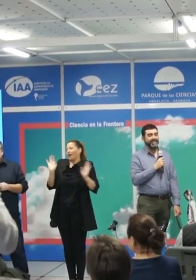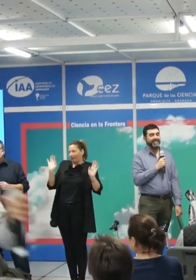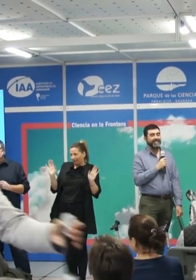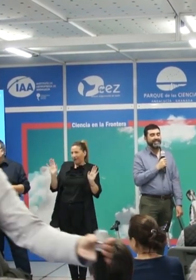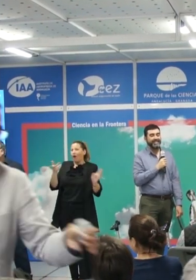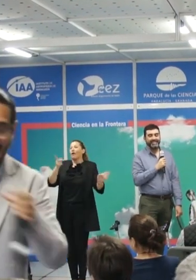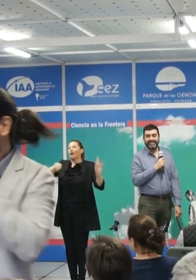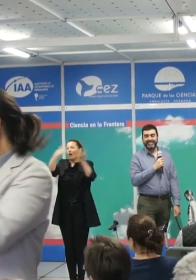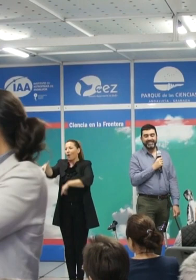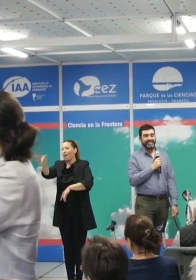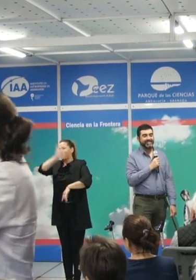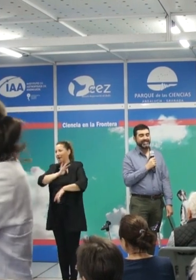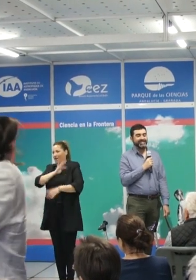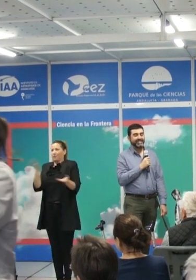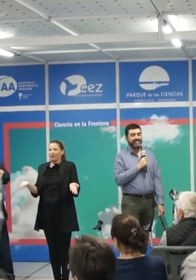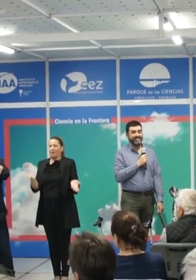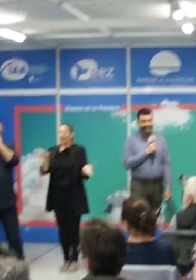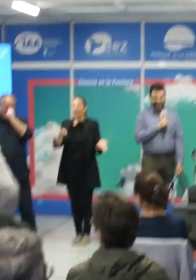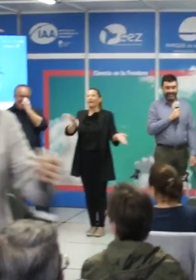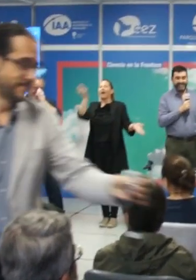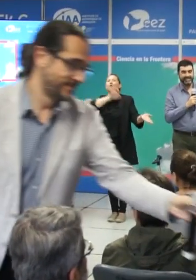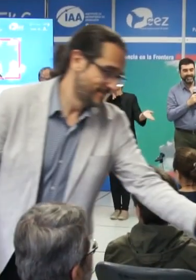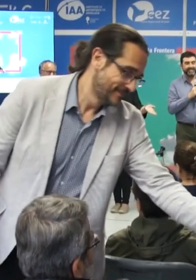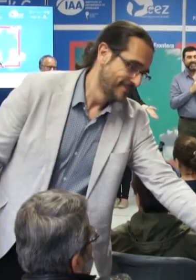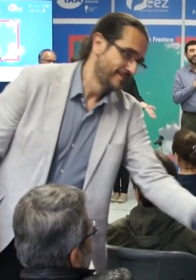digo. Curiosidad es lo más importante.